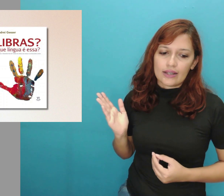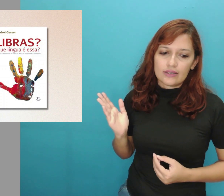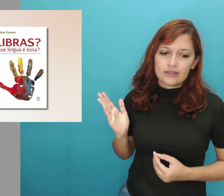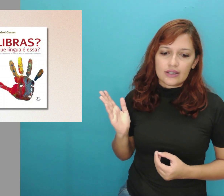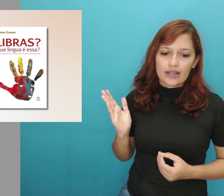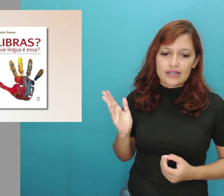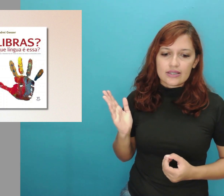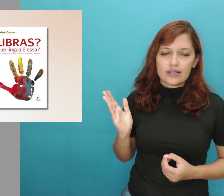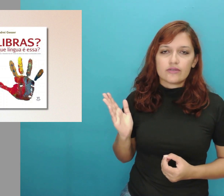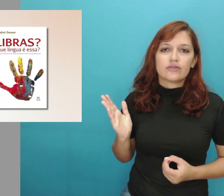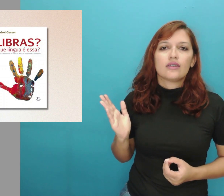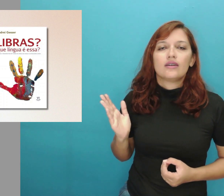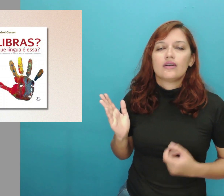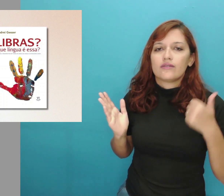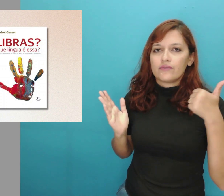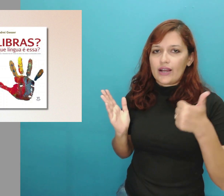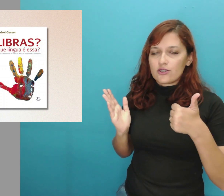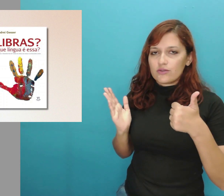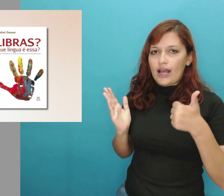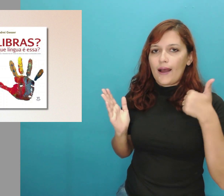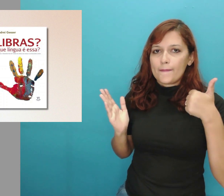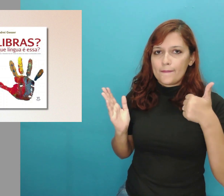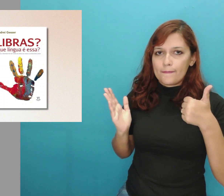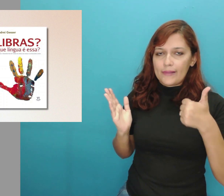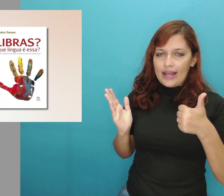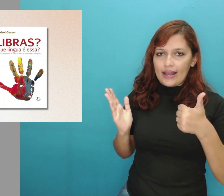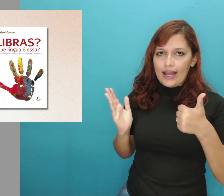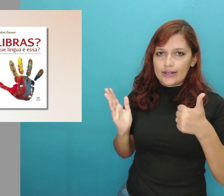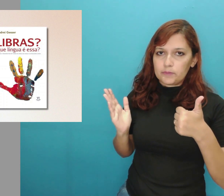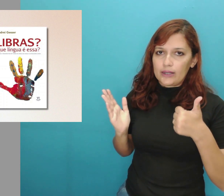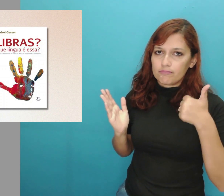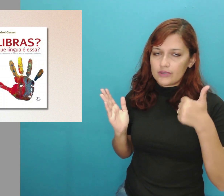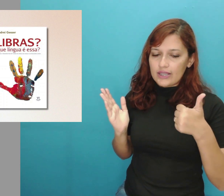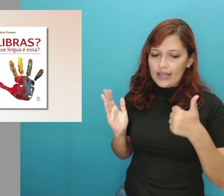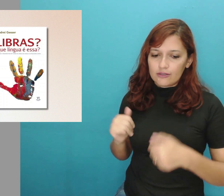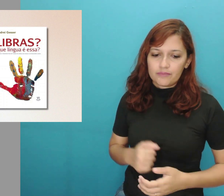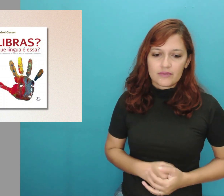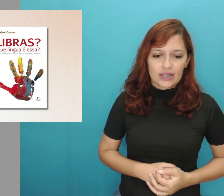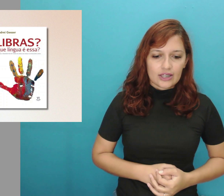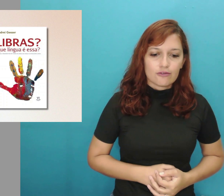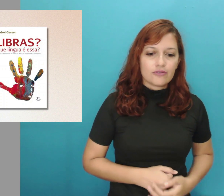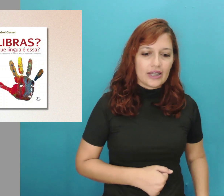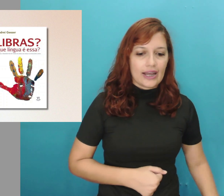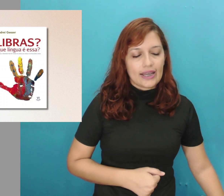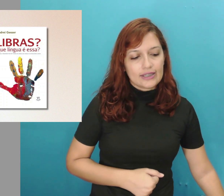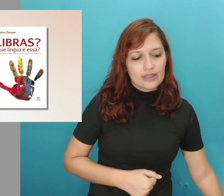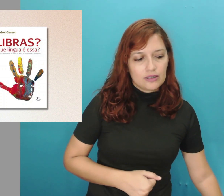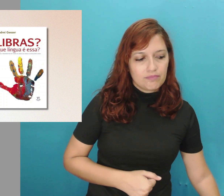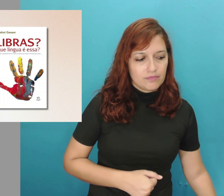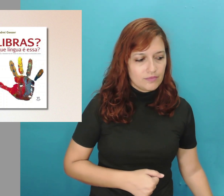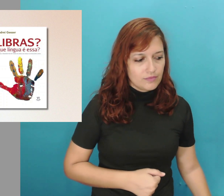de ler esse livro, vai ajudar pra caramba, certo? Então, fica aí a dica.